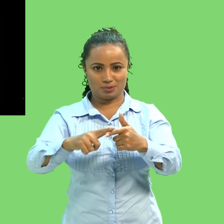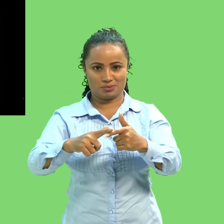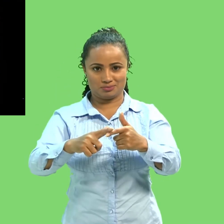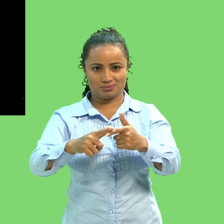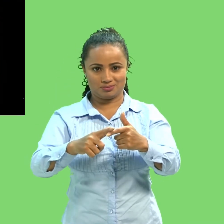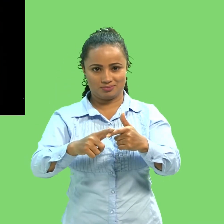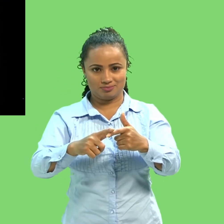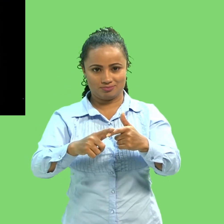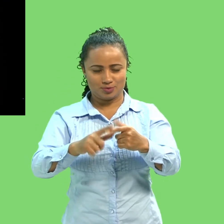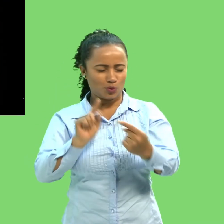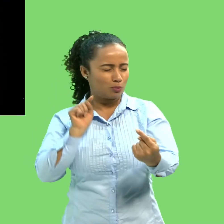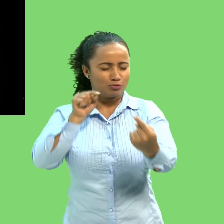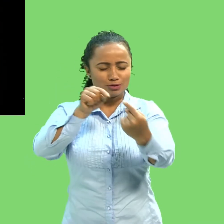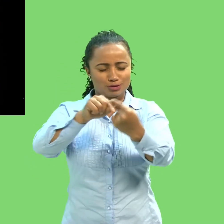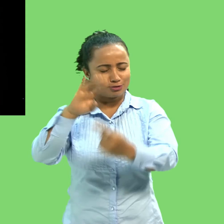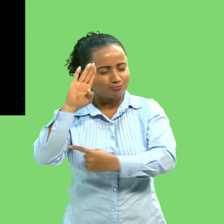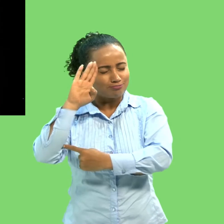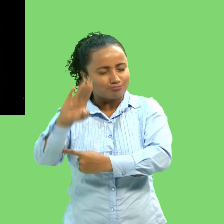problemas